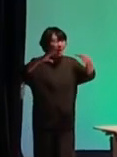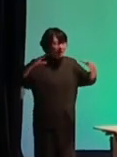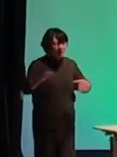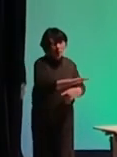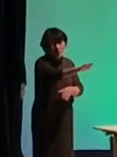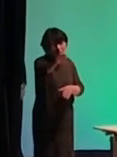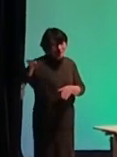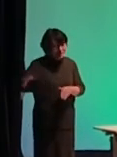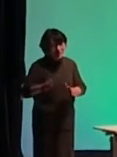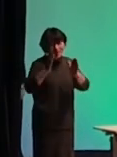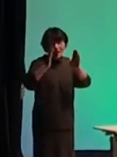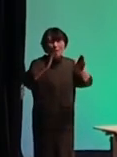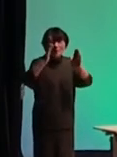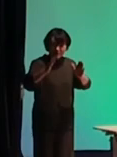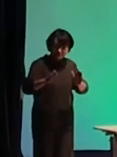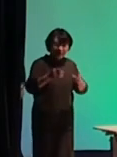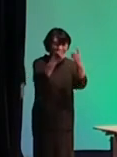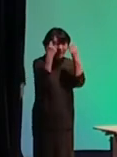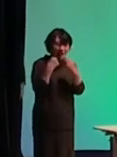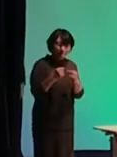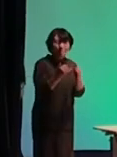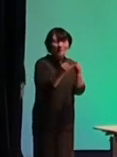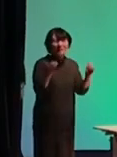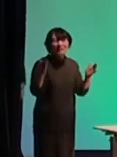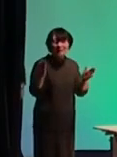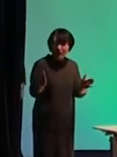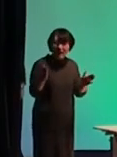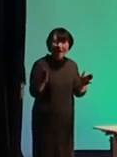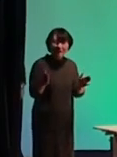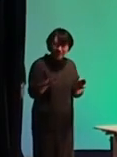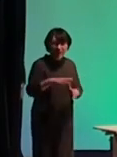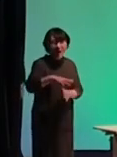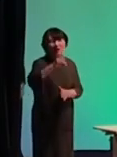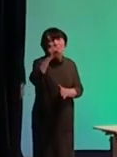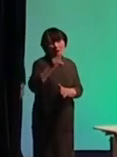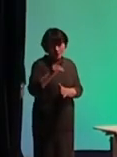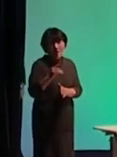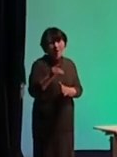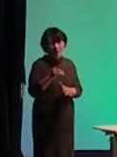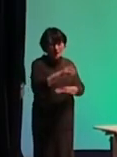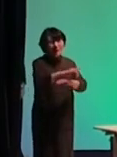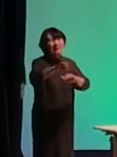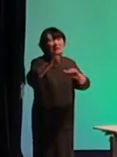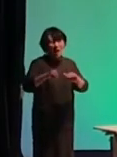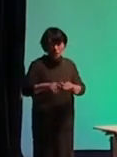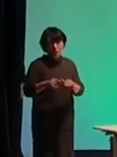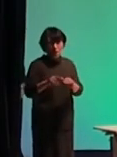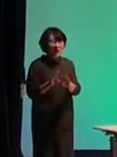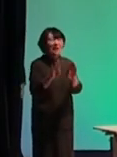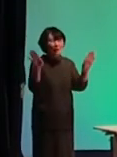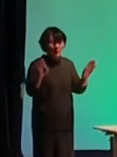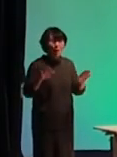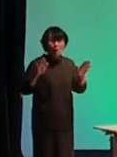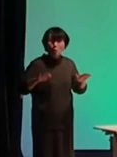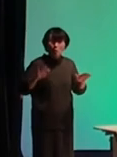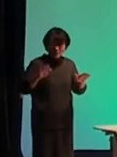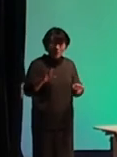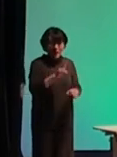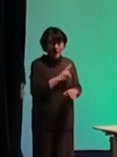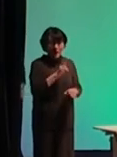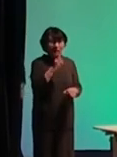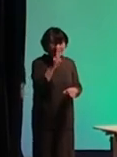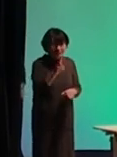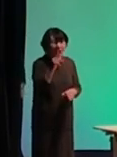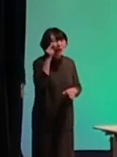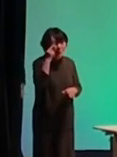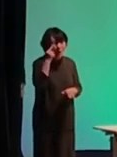間初のイベントとして企画させていただいているものです。これからも、今年が2回目ですけれども、私自身は